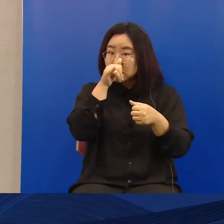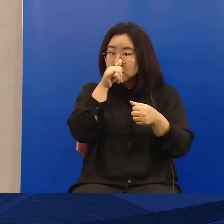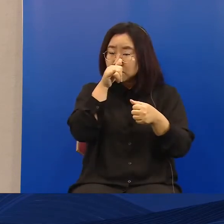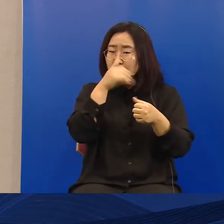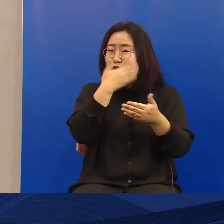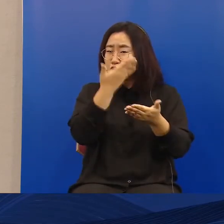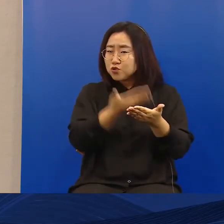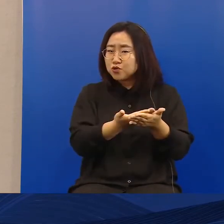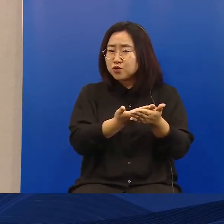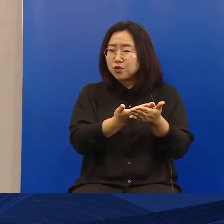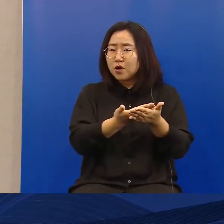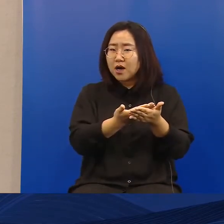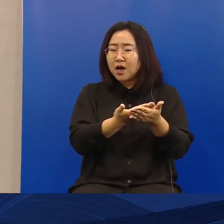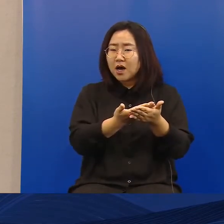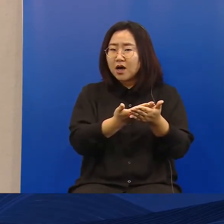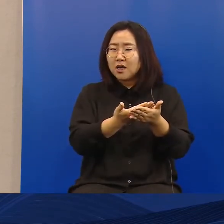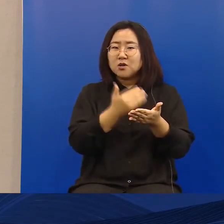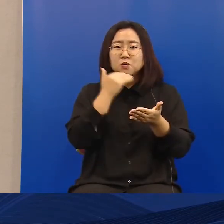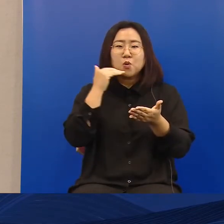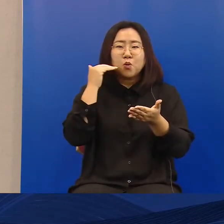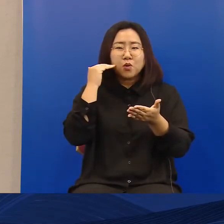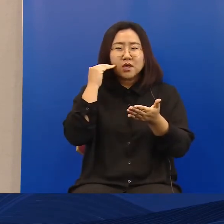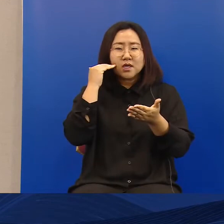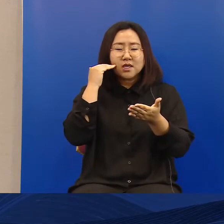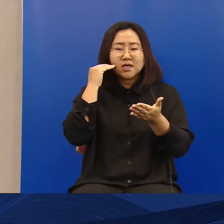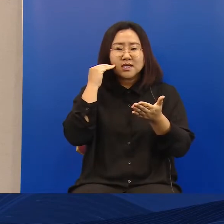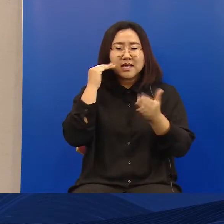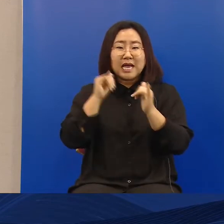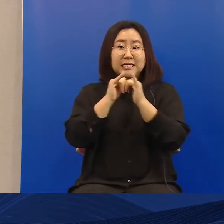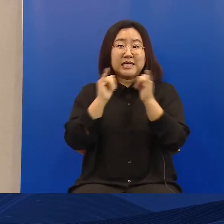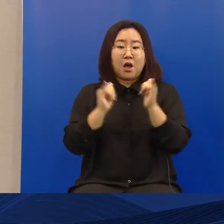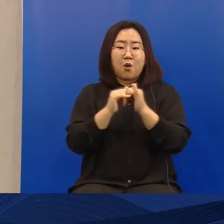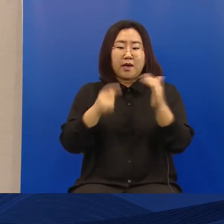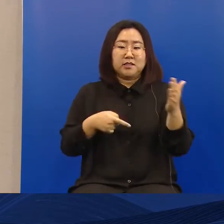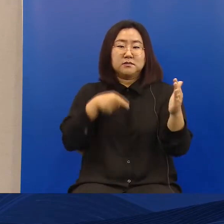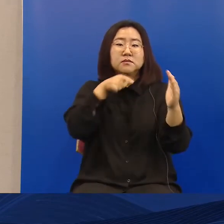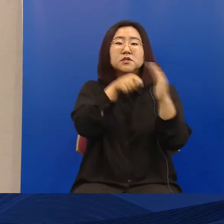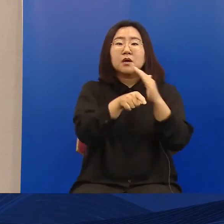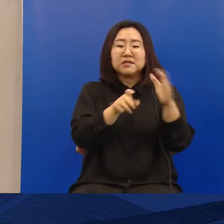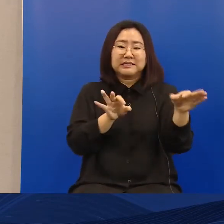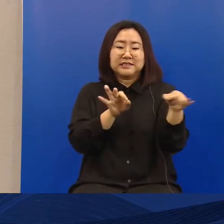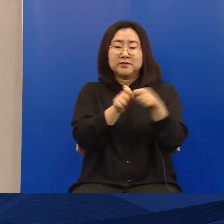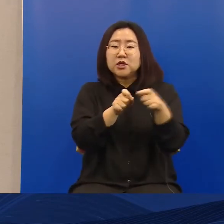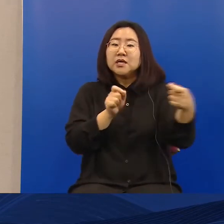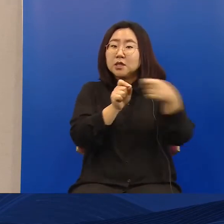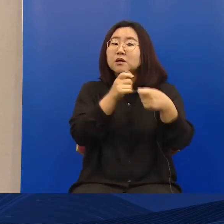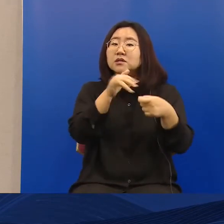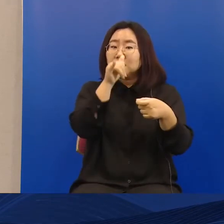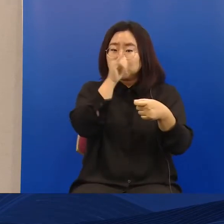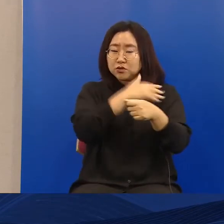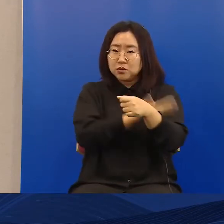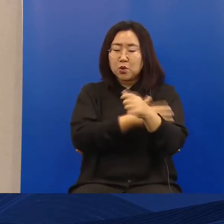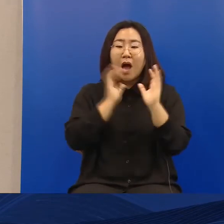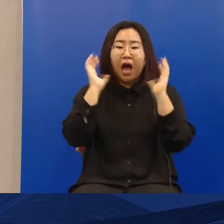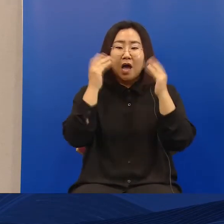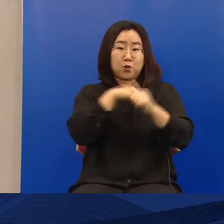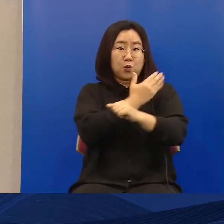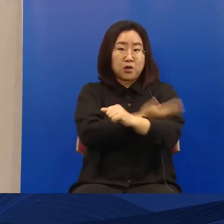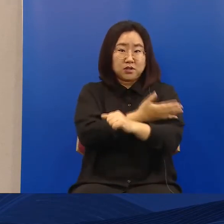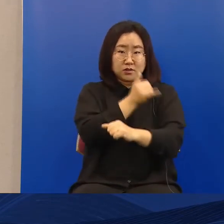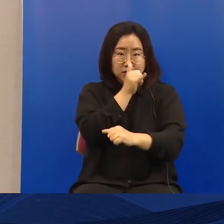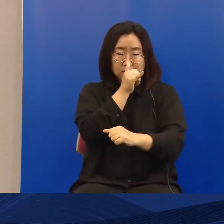중요한 농인 커뮤니티가 공공 서비스 통역에 접근할 수 있도록 하는데 굉장히 중요한 역할을 하고 있습니다. 아동 권리도